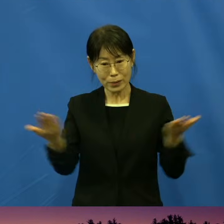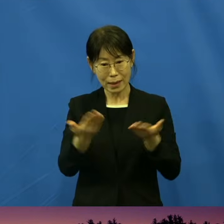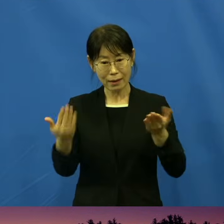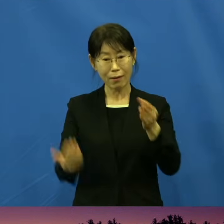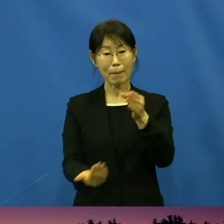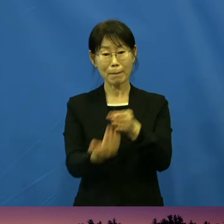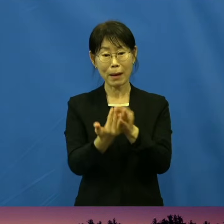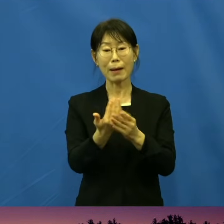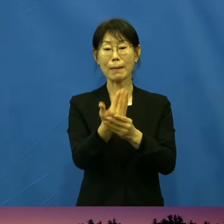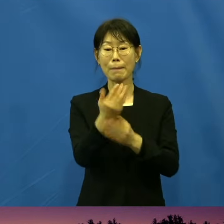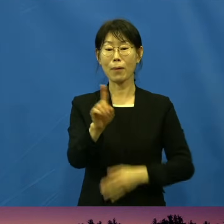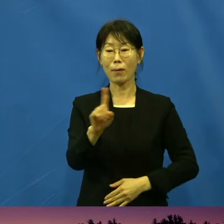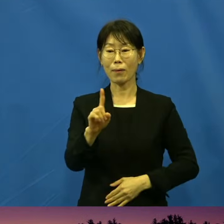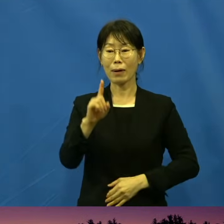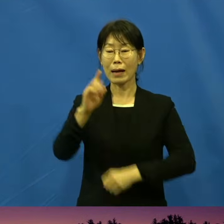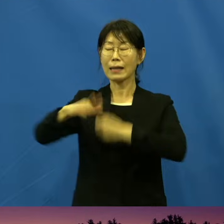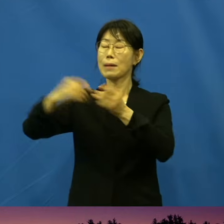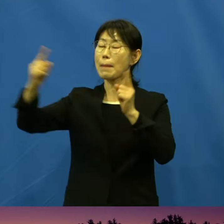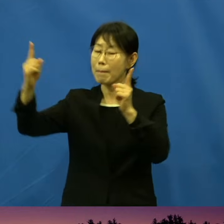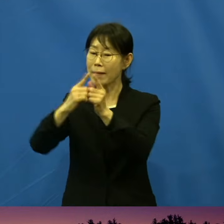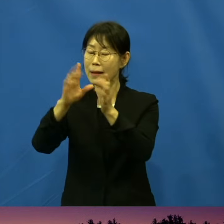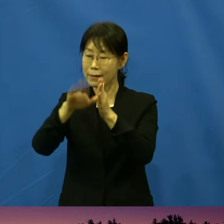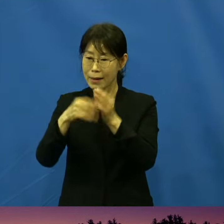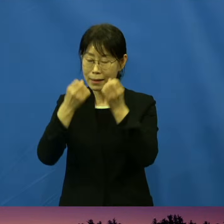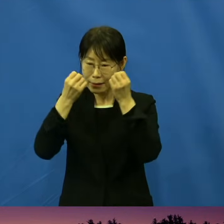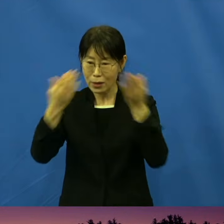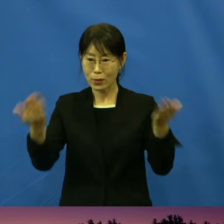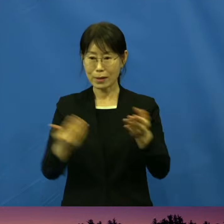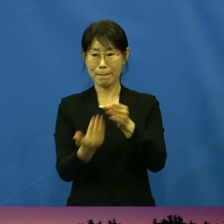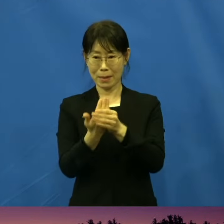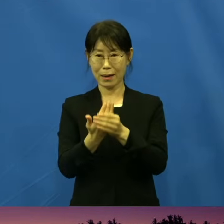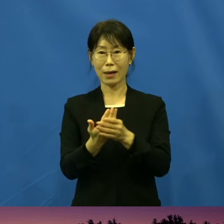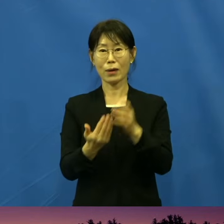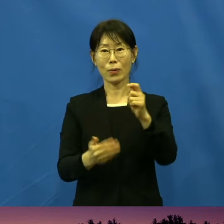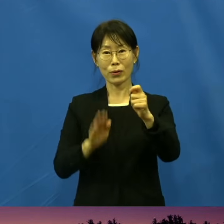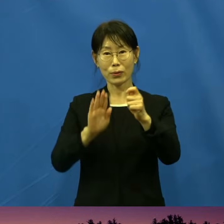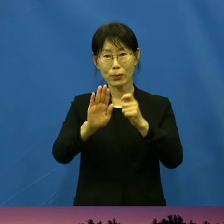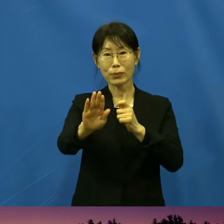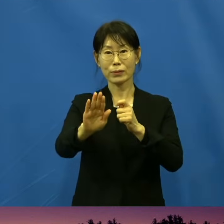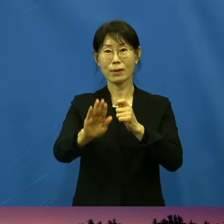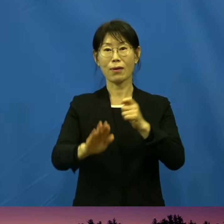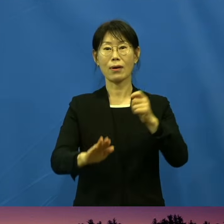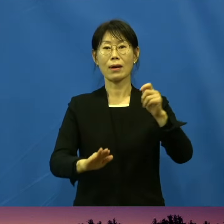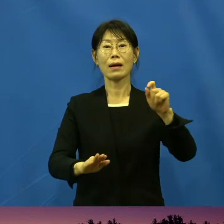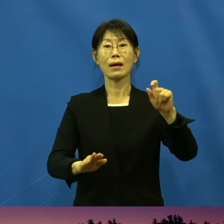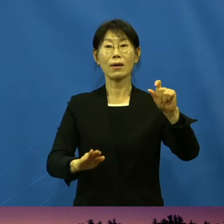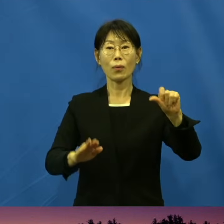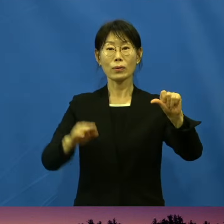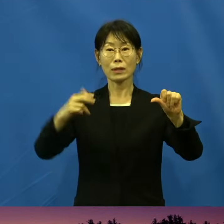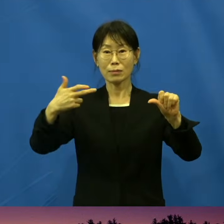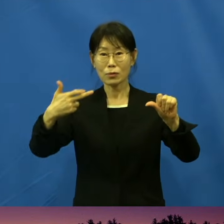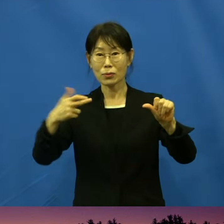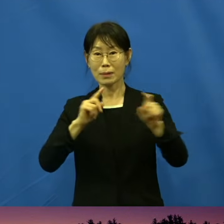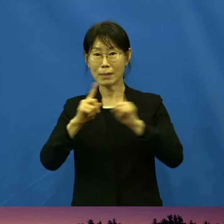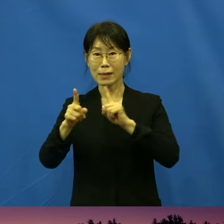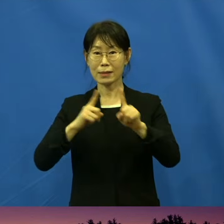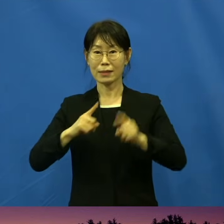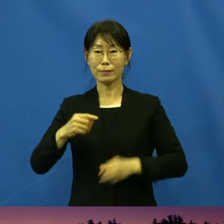일들입니다. 그래서 고린도후서 5장 17절에 그런즉 누구든지 그리스도 안에 있으면 새로운